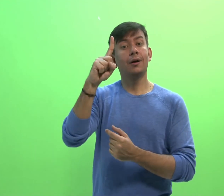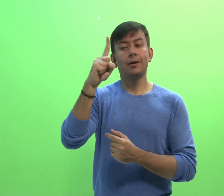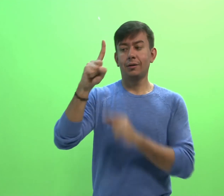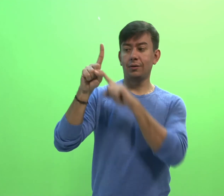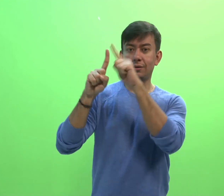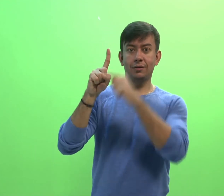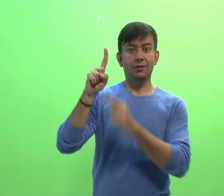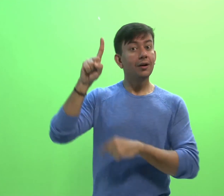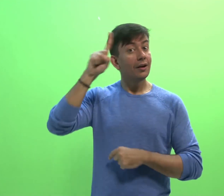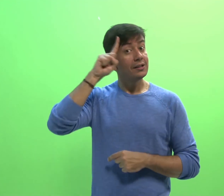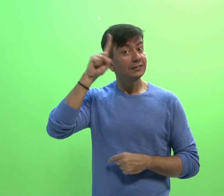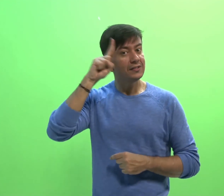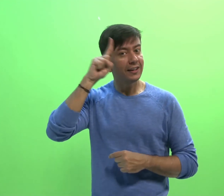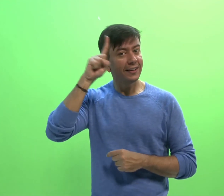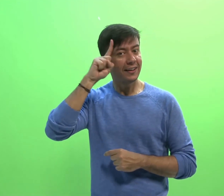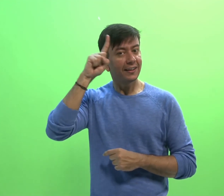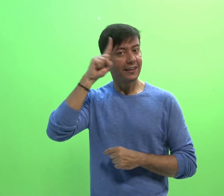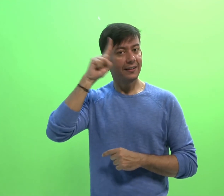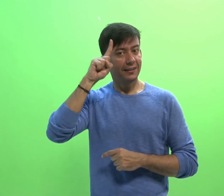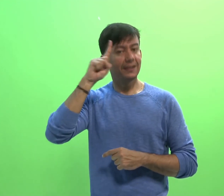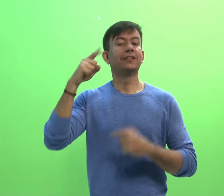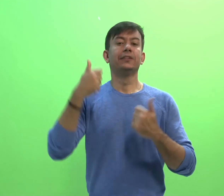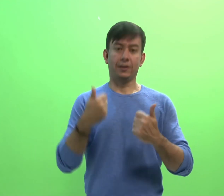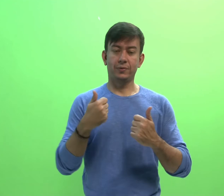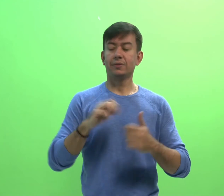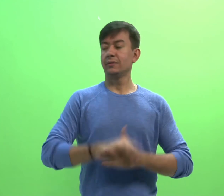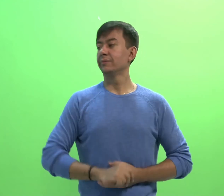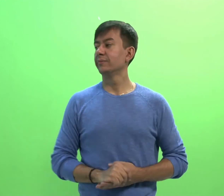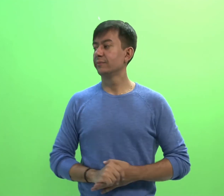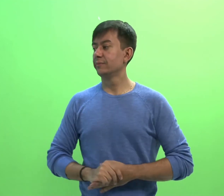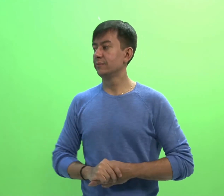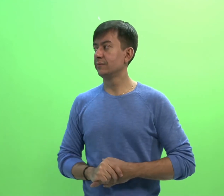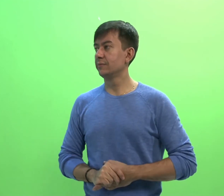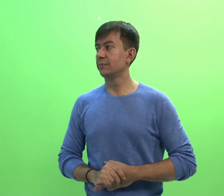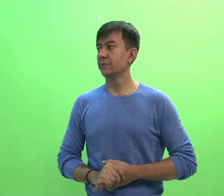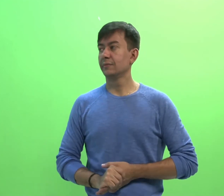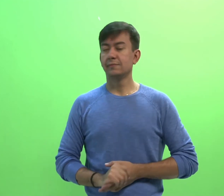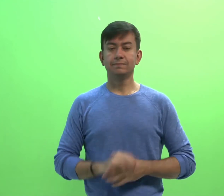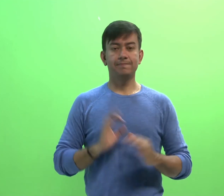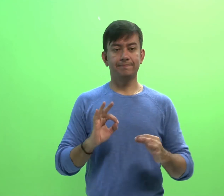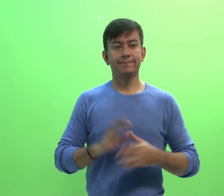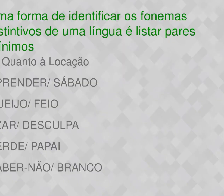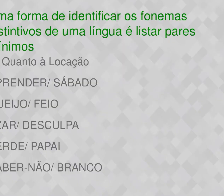experimentar é distinta de todos os dias, diariamente.